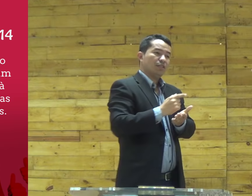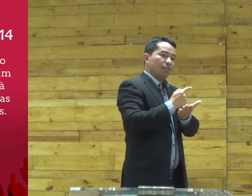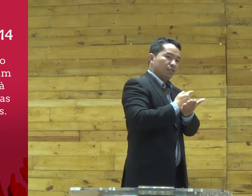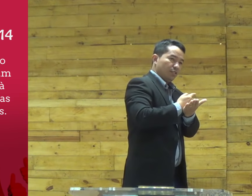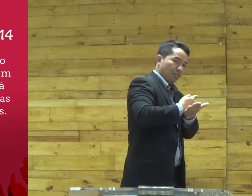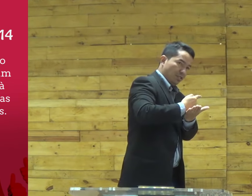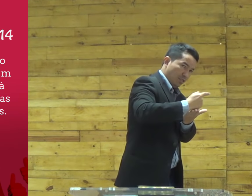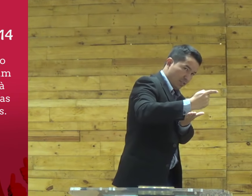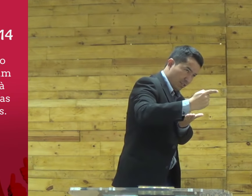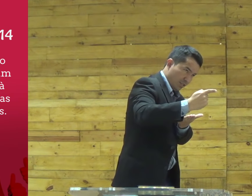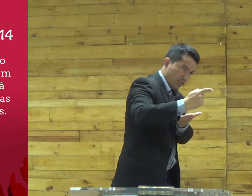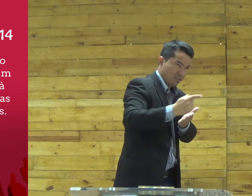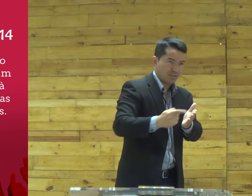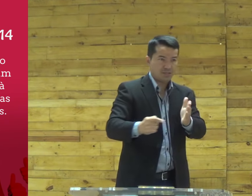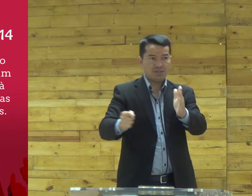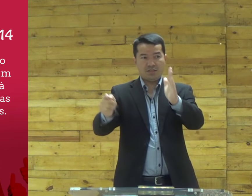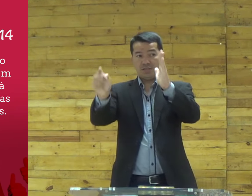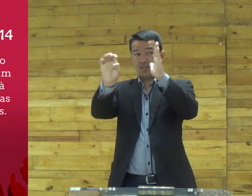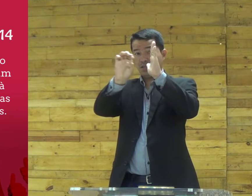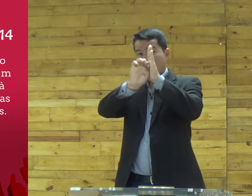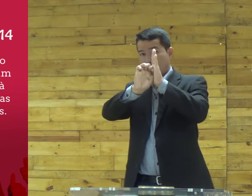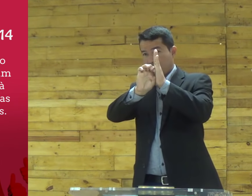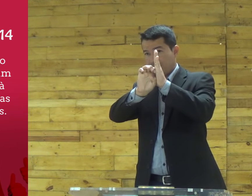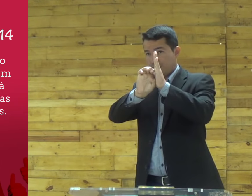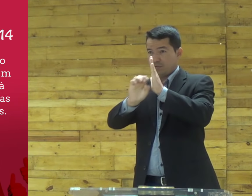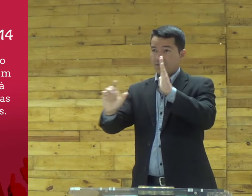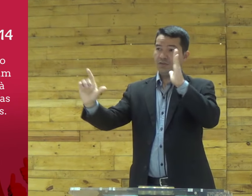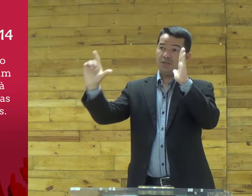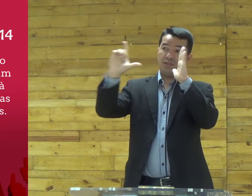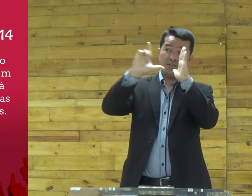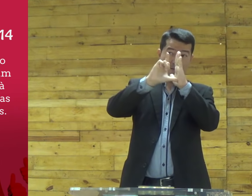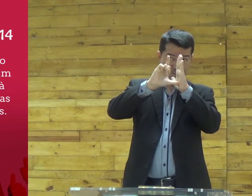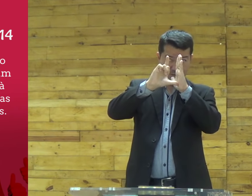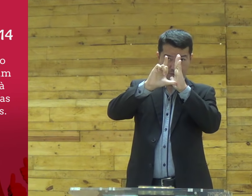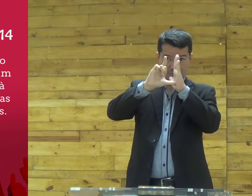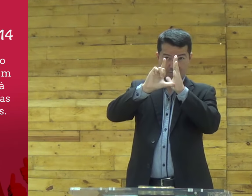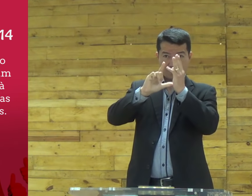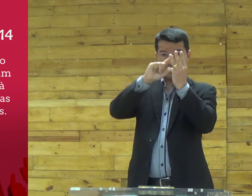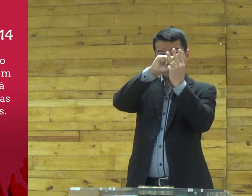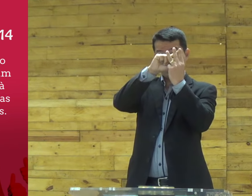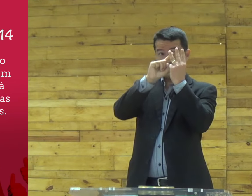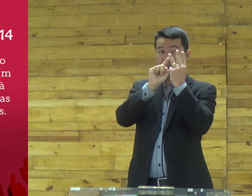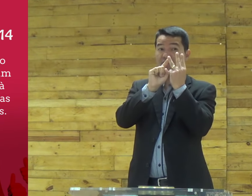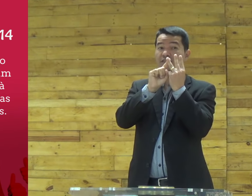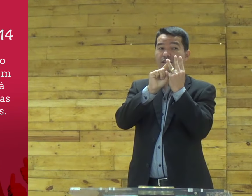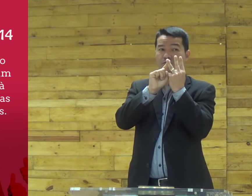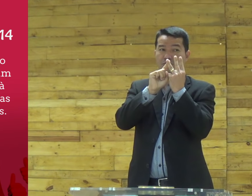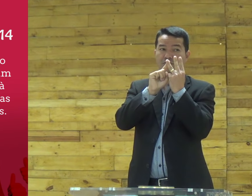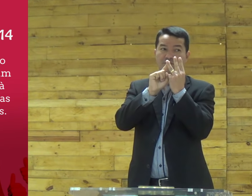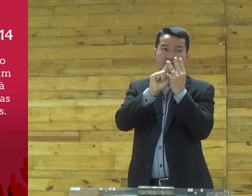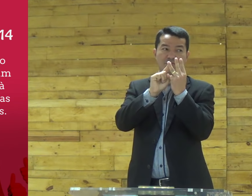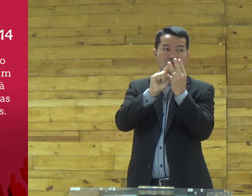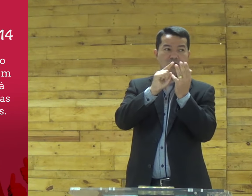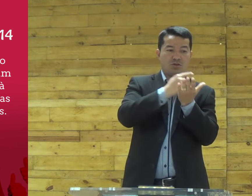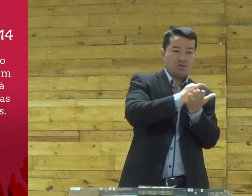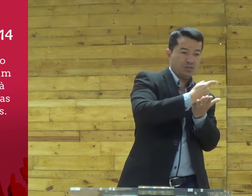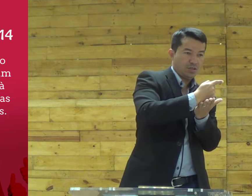Levítico, nós temos Gênesis, Êxodo, Levítico. São os três primeiros livros,